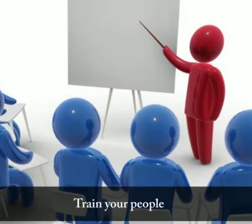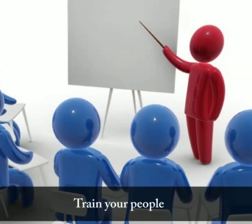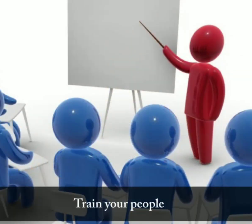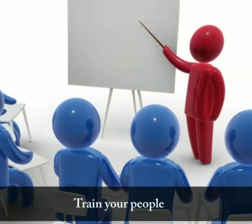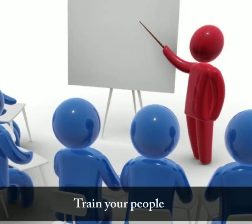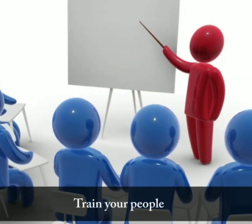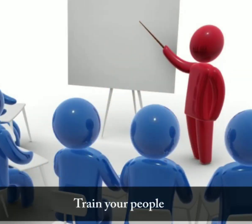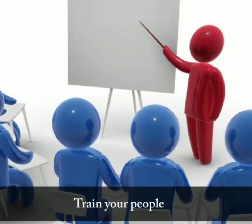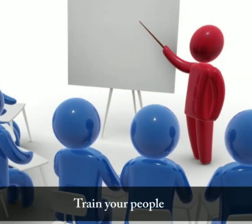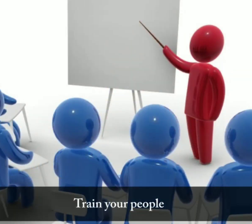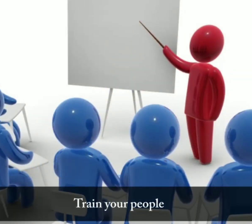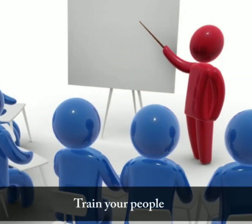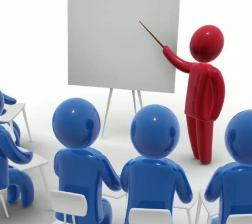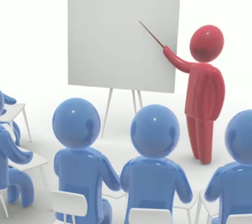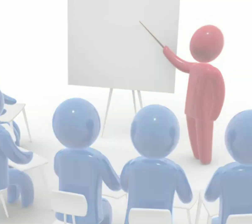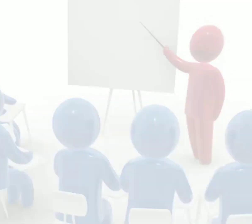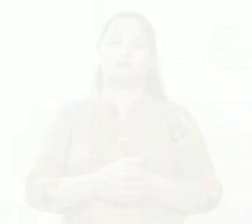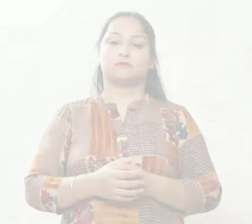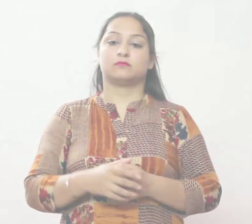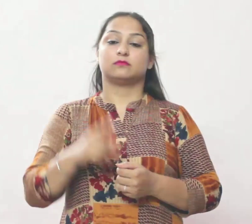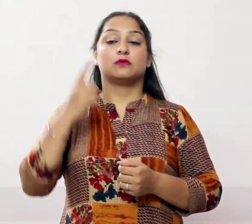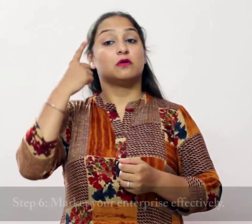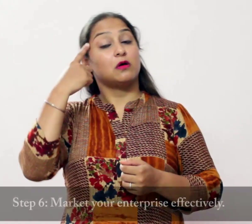चरण 6, अपने उद्यम को प्रभावी ढंग से बनाएं।